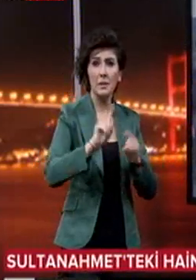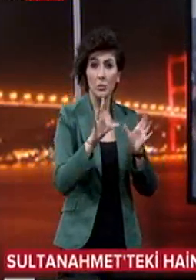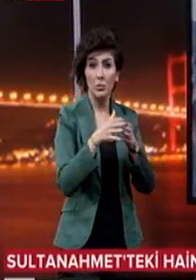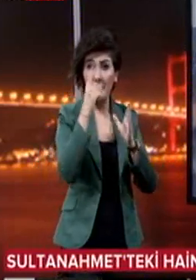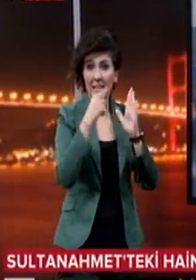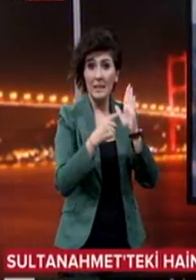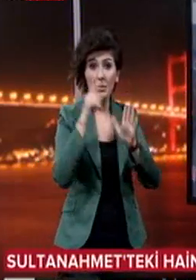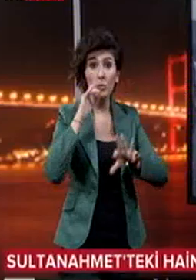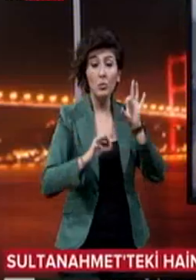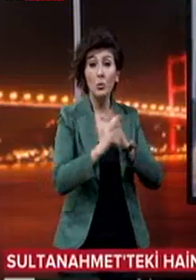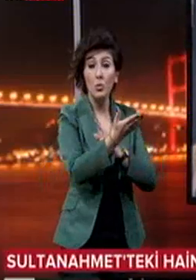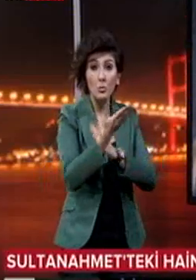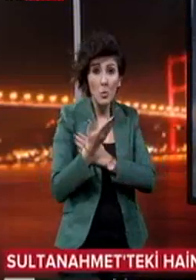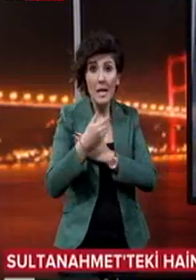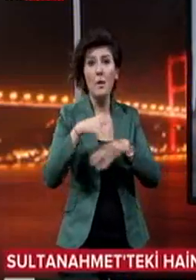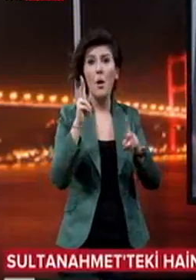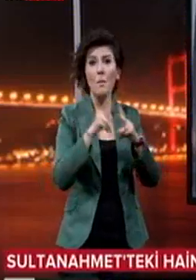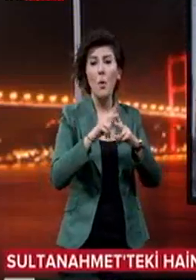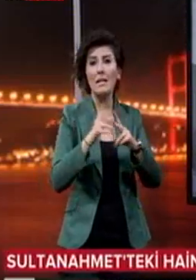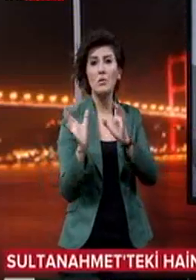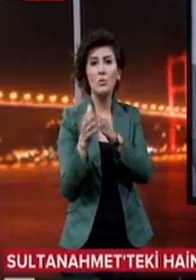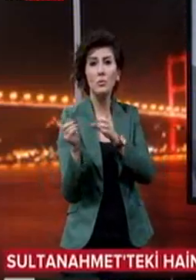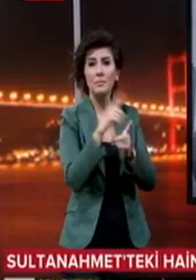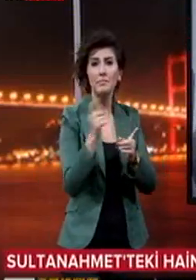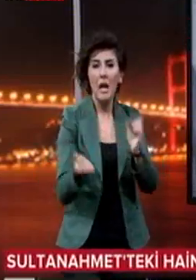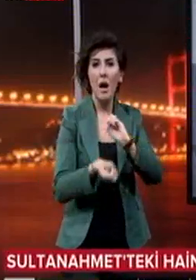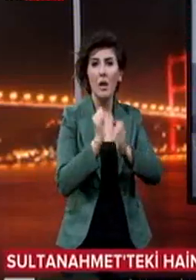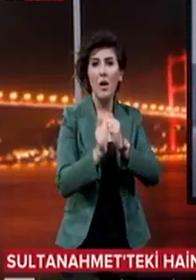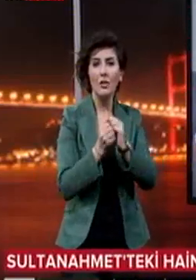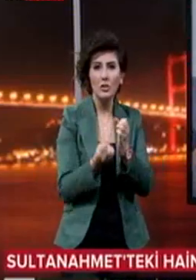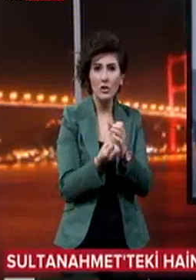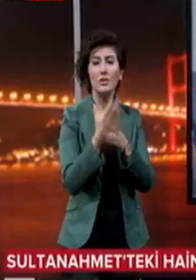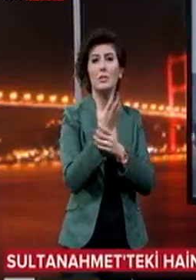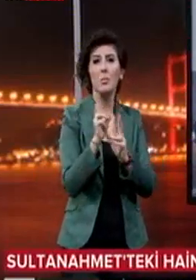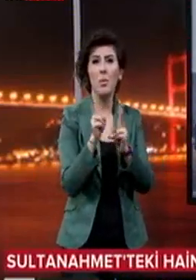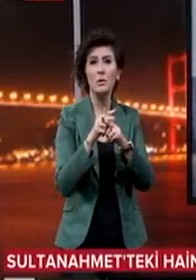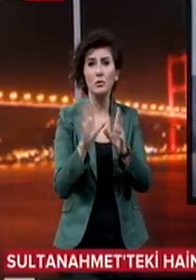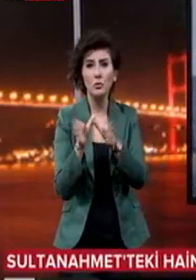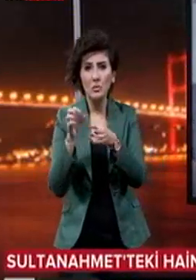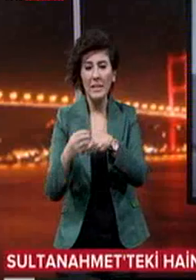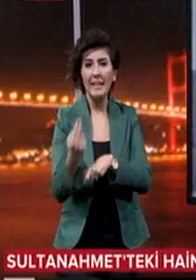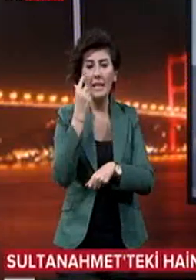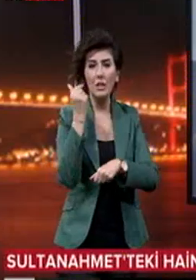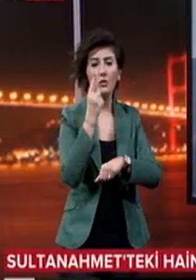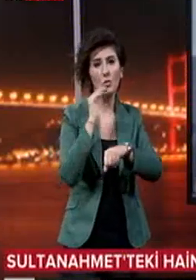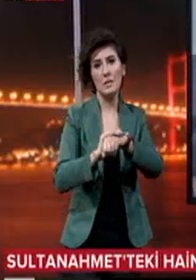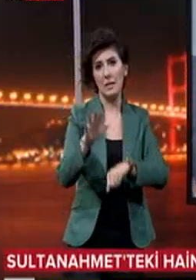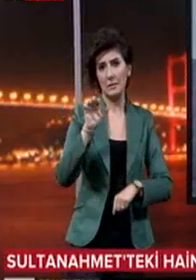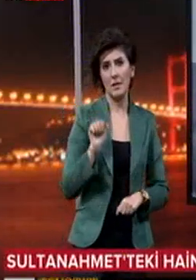kontrolü göstermeyince polisle grup arasında arbede çıktı. Polis gruptan 7 kişiyi gözaltına aldı.